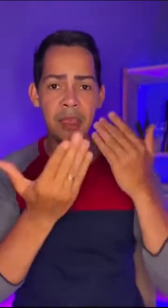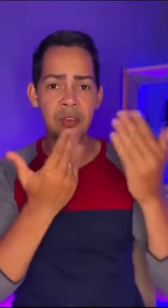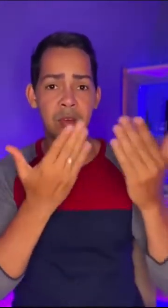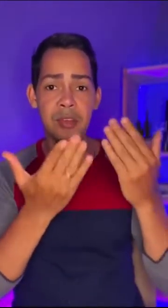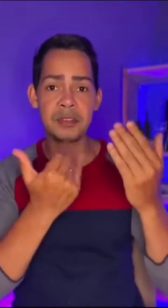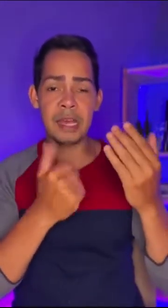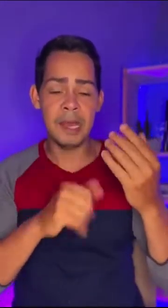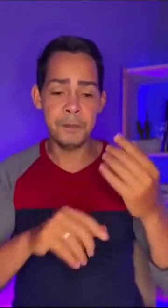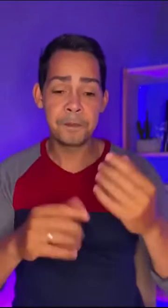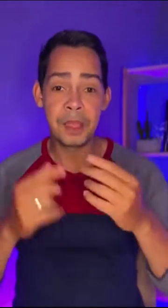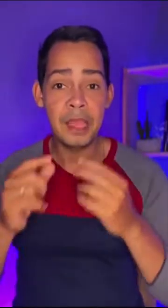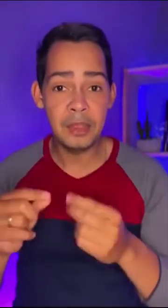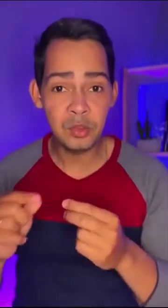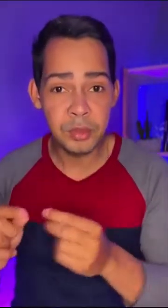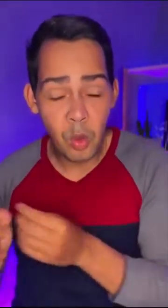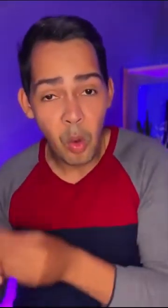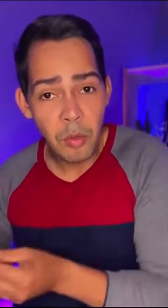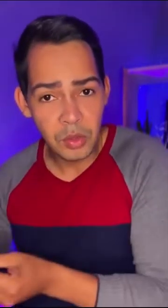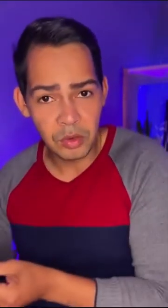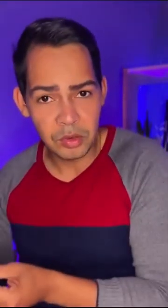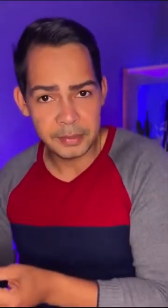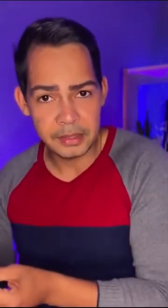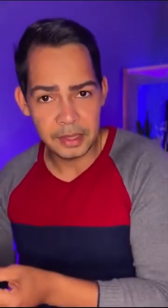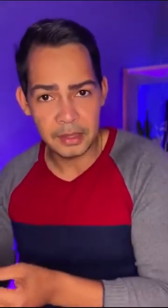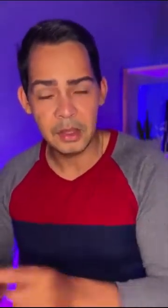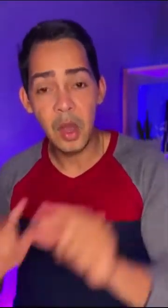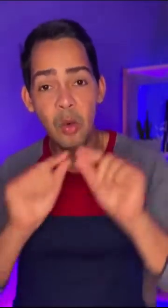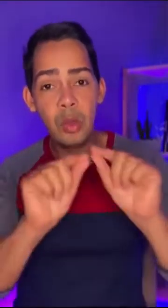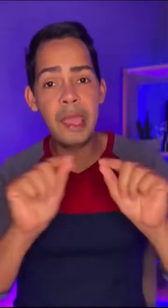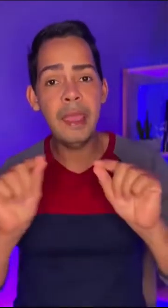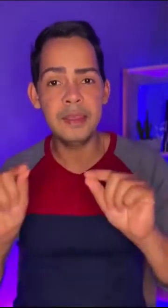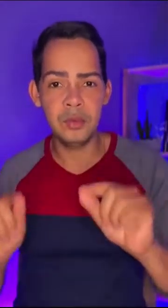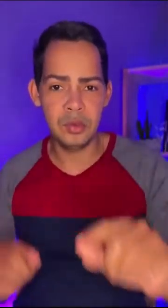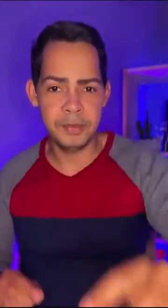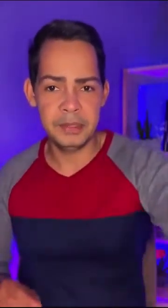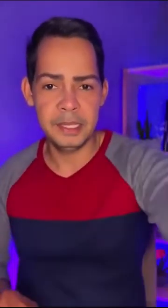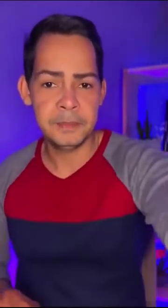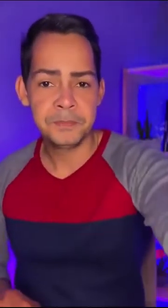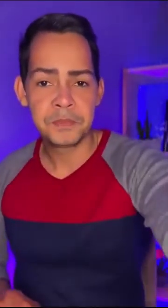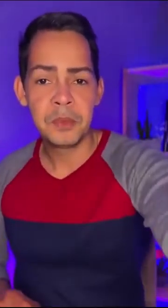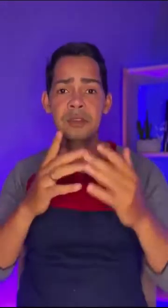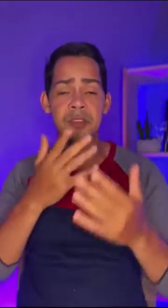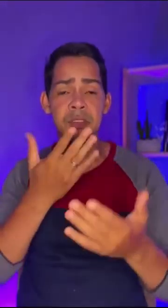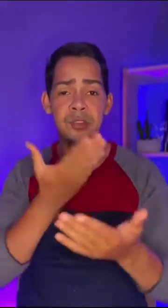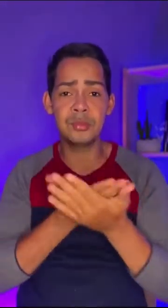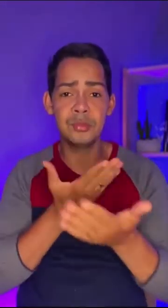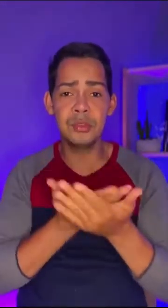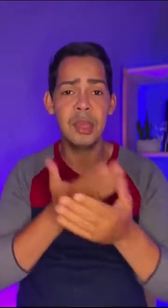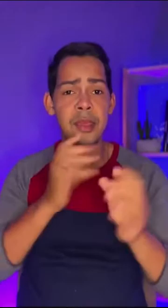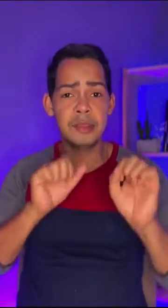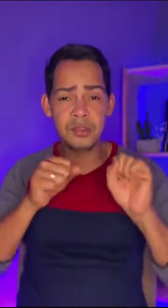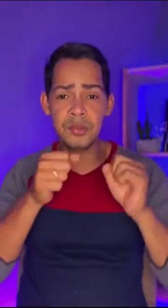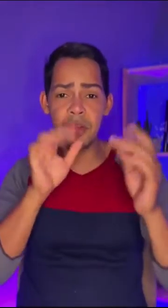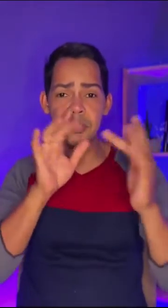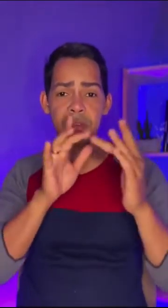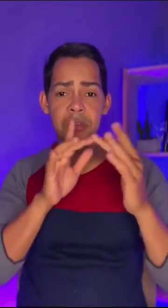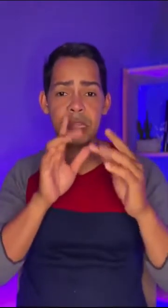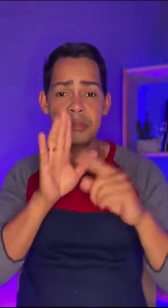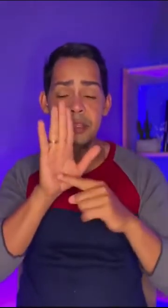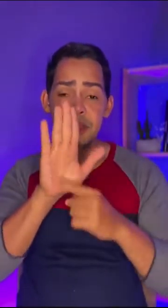e conversar. E aí sobre como que eu vou aprender. O que eu vou aprender. Se você estuda, esforça seu contato, porque isso vai